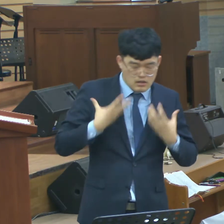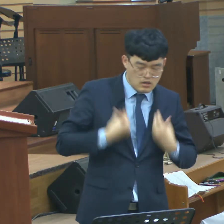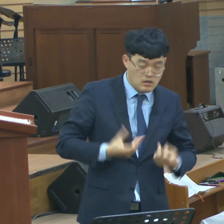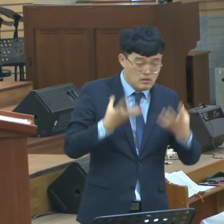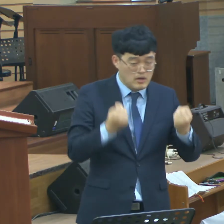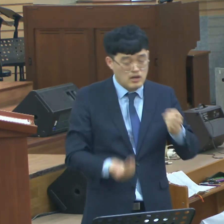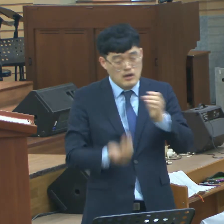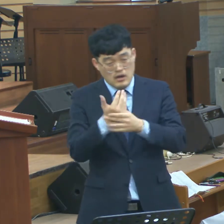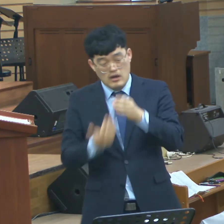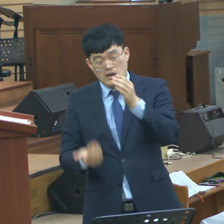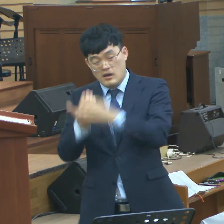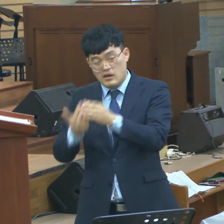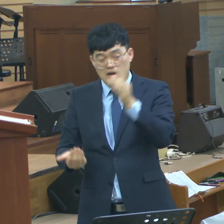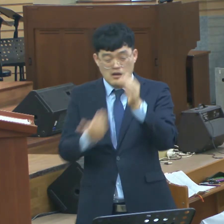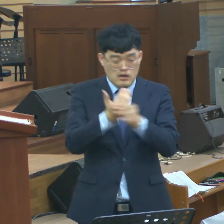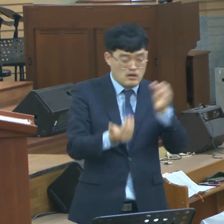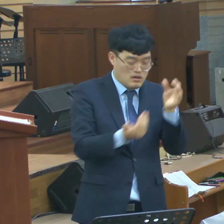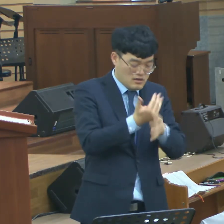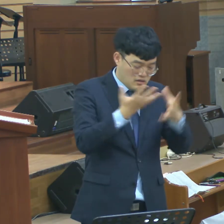많고 얼마나 고통이 많고.